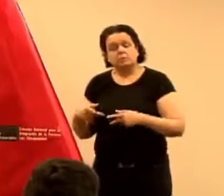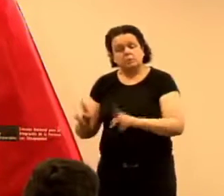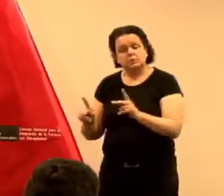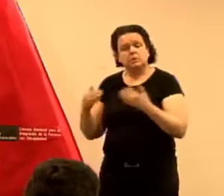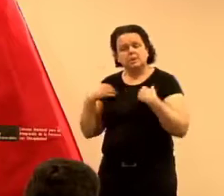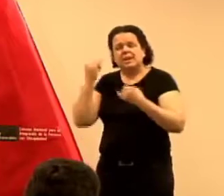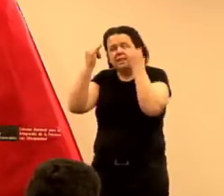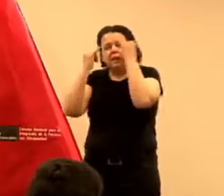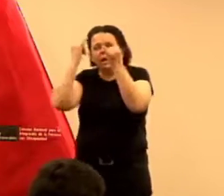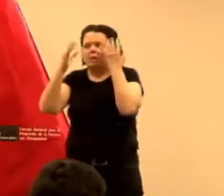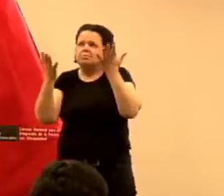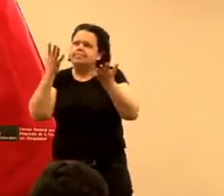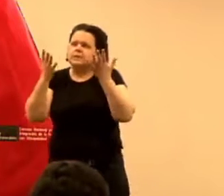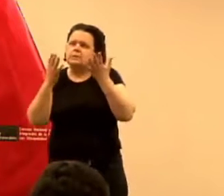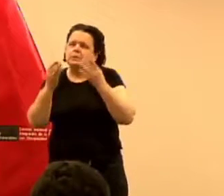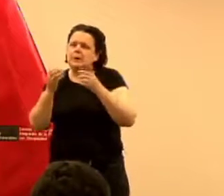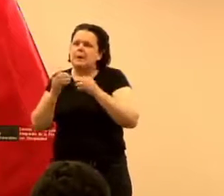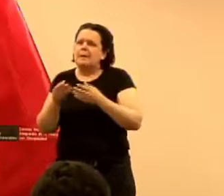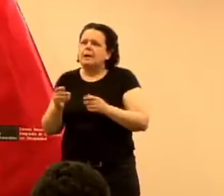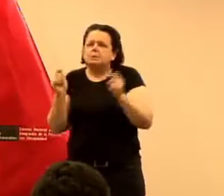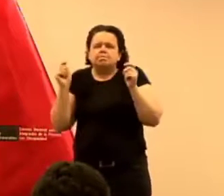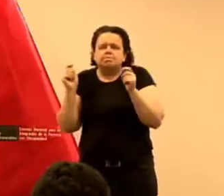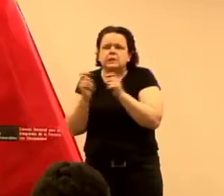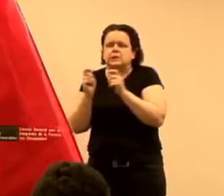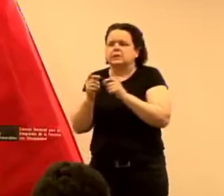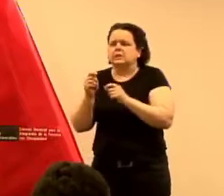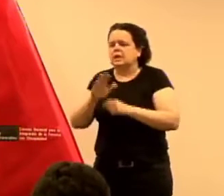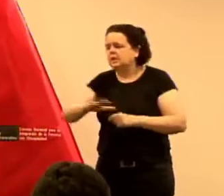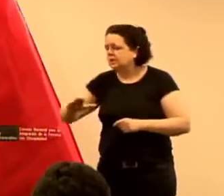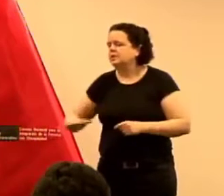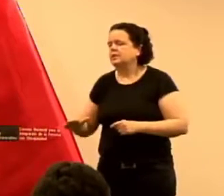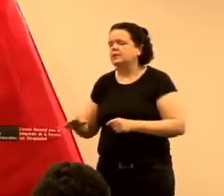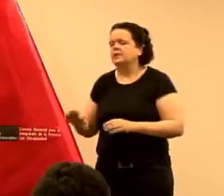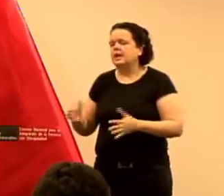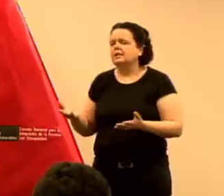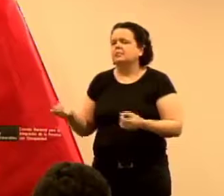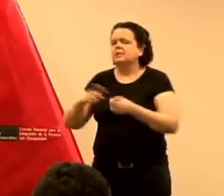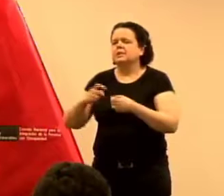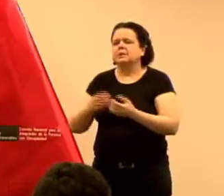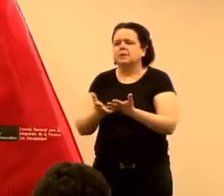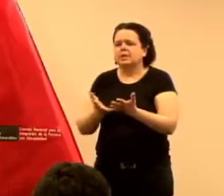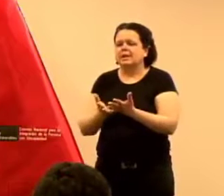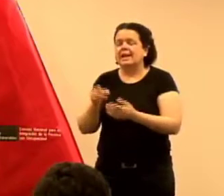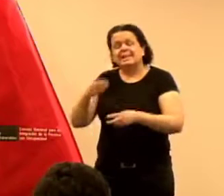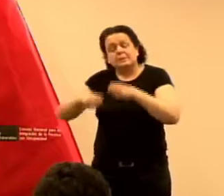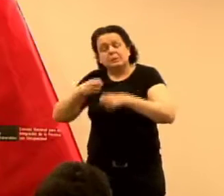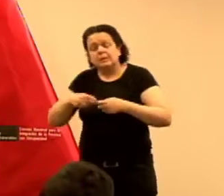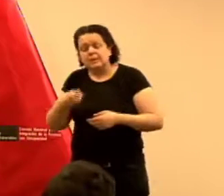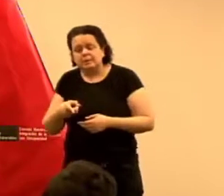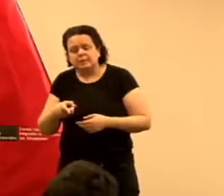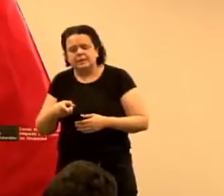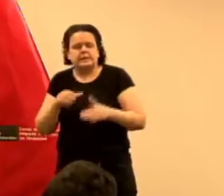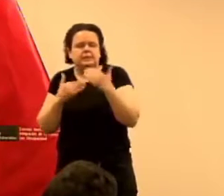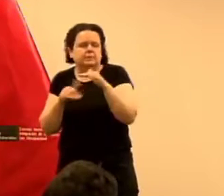tener una idea un poco precisa sobre los niños que están actualmente estudiando. El problema con estos datos es que